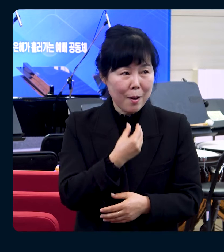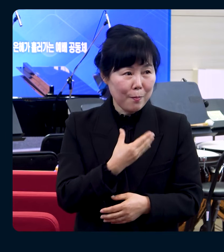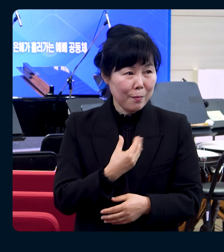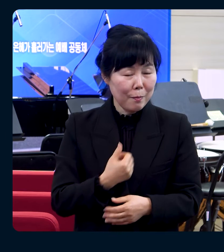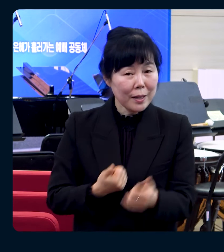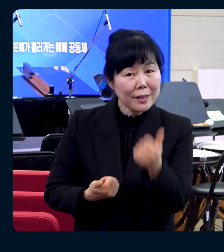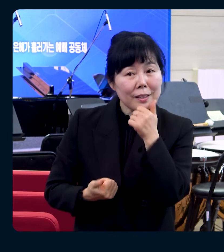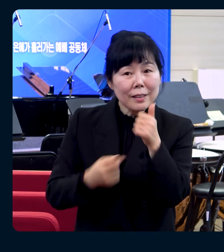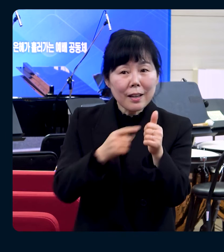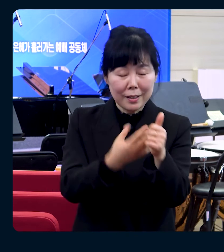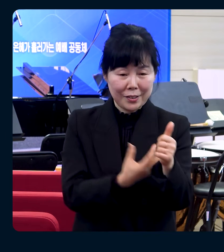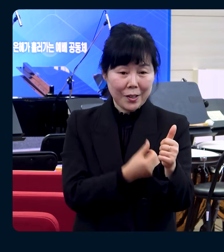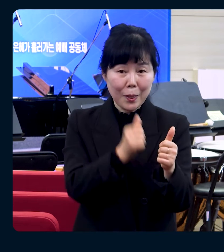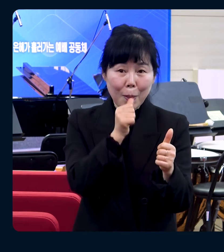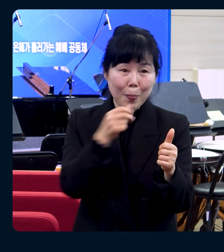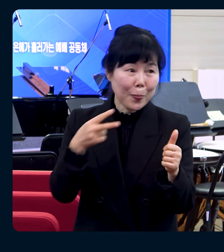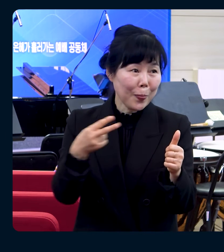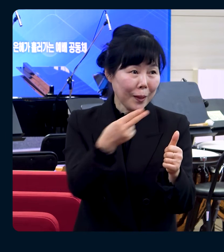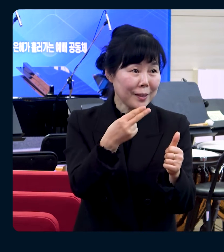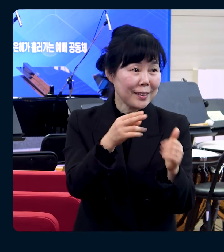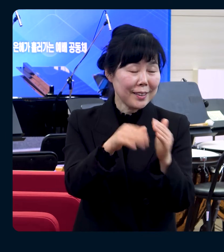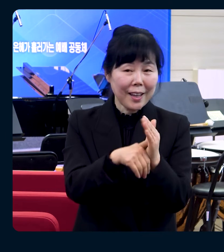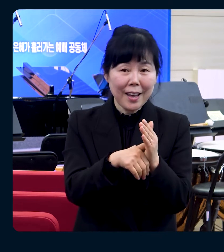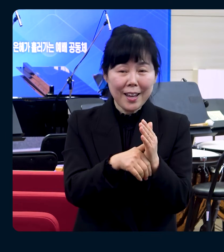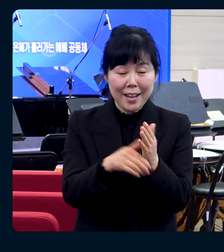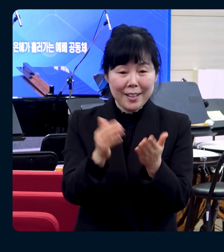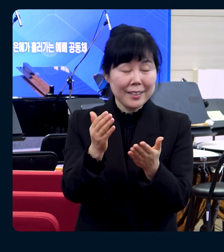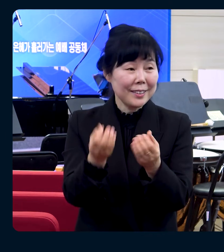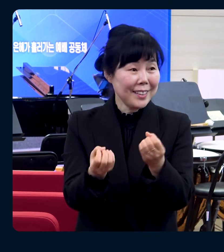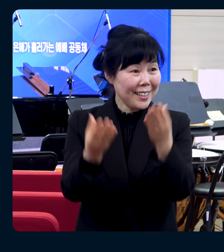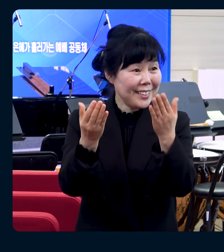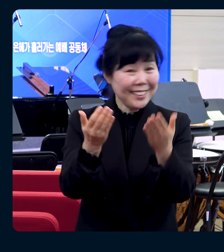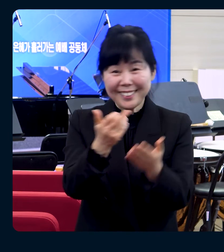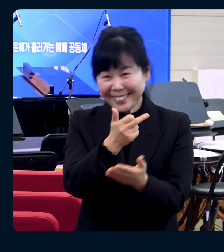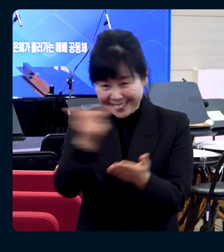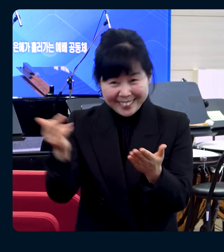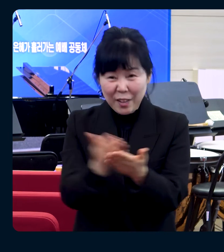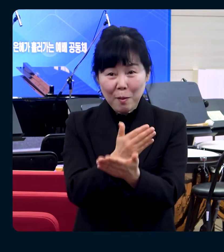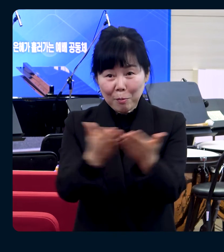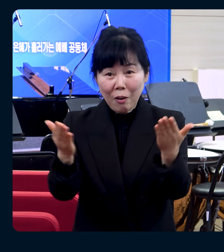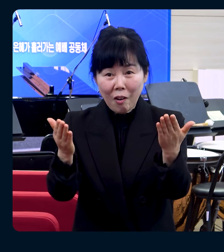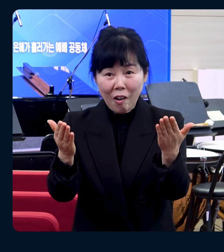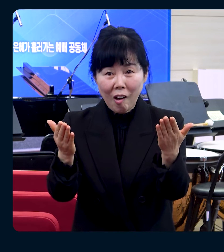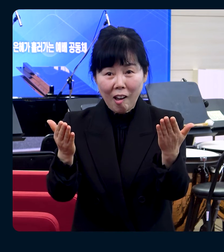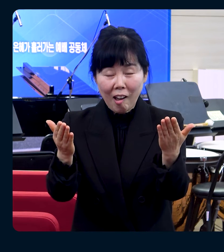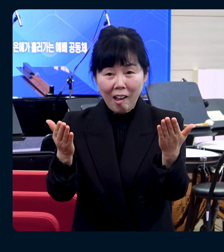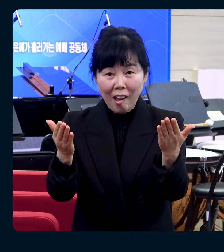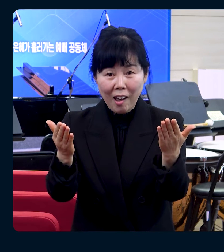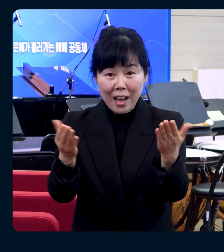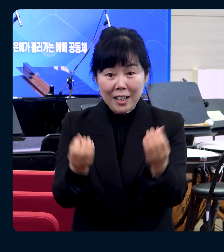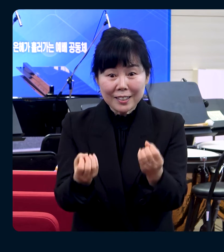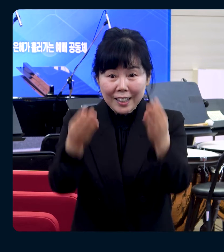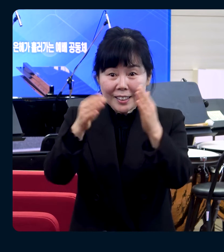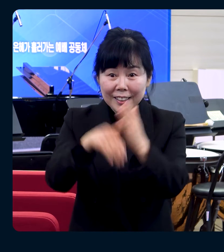아브라함의 그 아들 이삭이 젖을 떼는 그때 큰 잔치를 베푸는 그 자리에서 하필이면